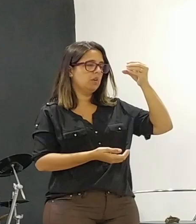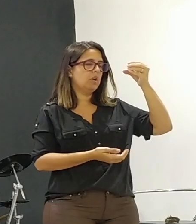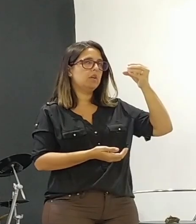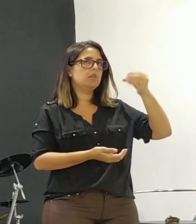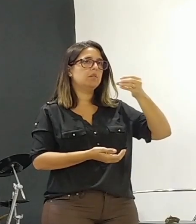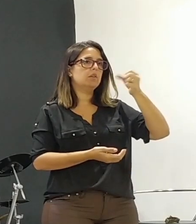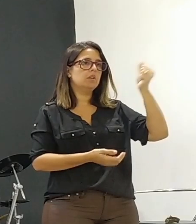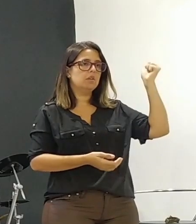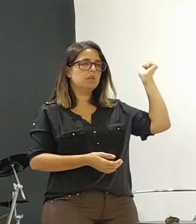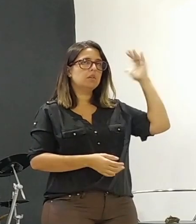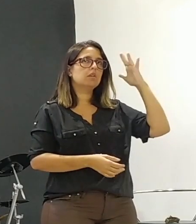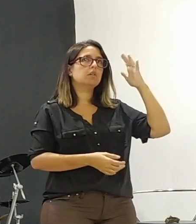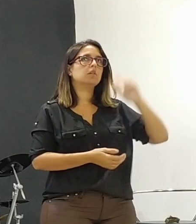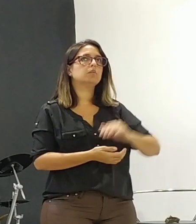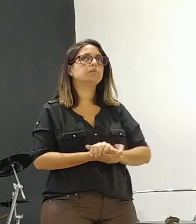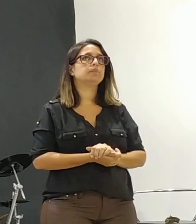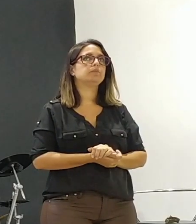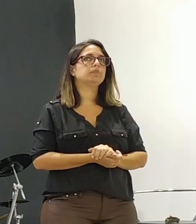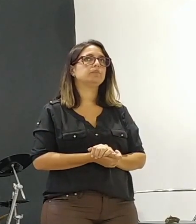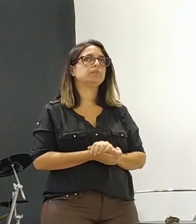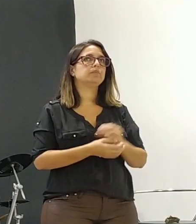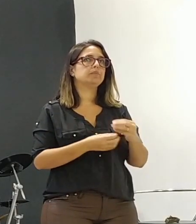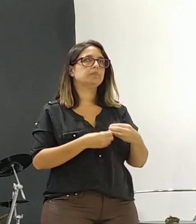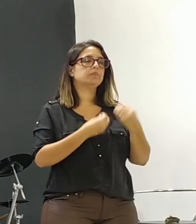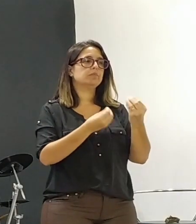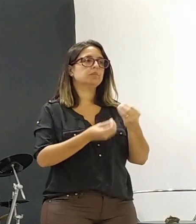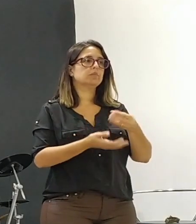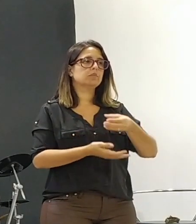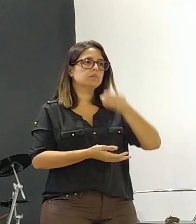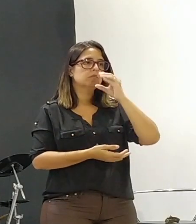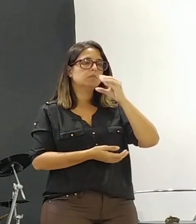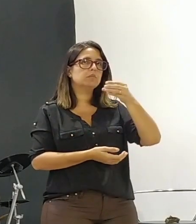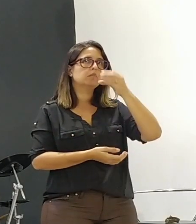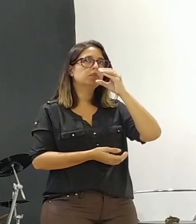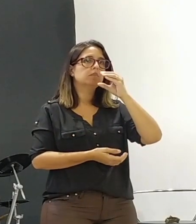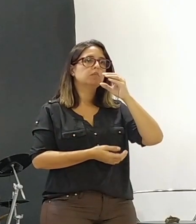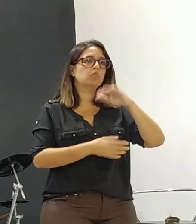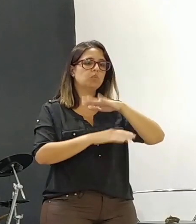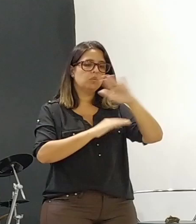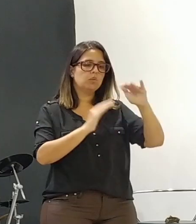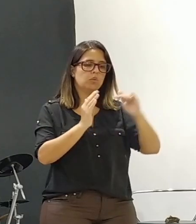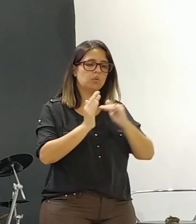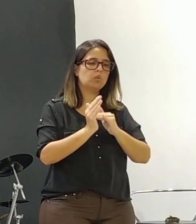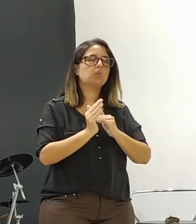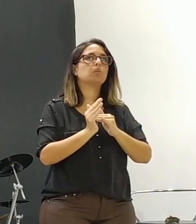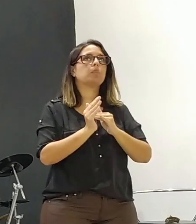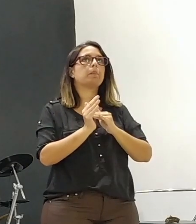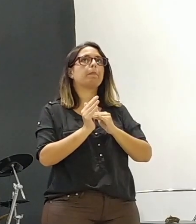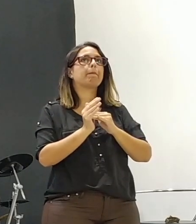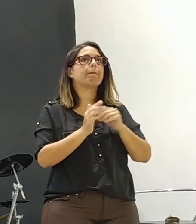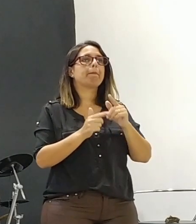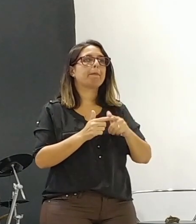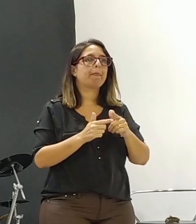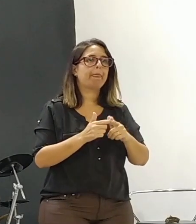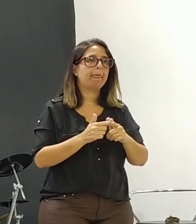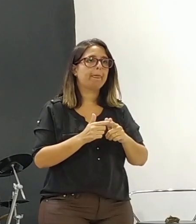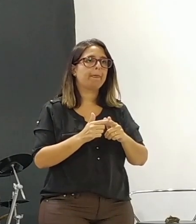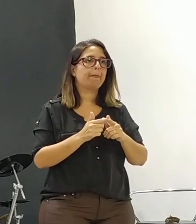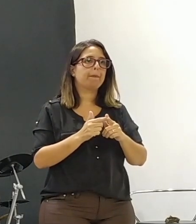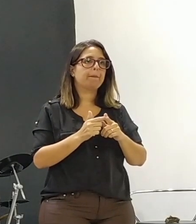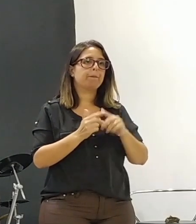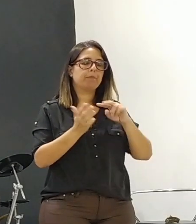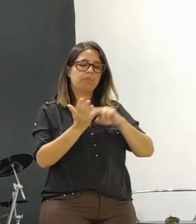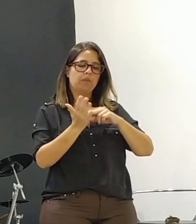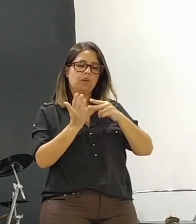dando graças, deu-lhe, dizendo: bebei dele todos, porque isto é o